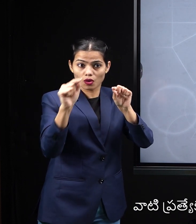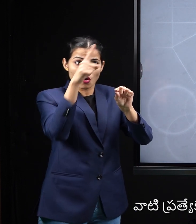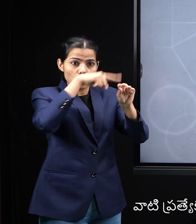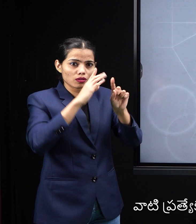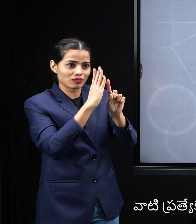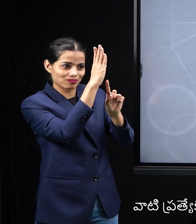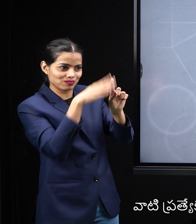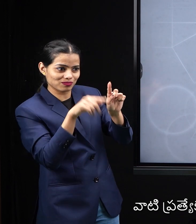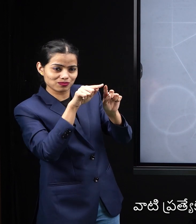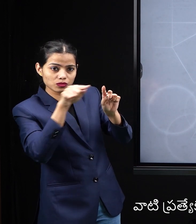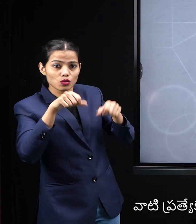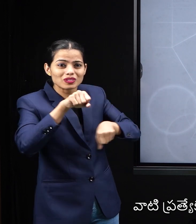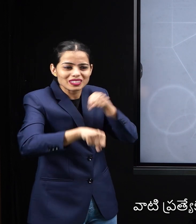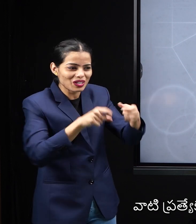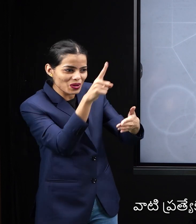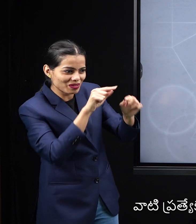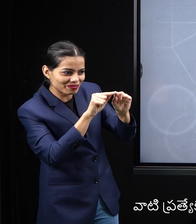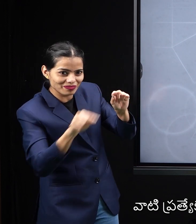మేము కనుగొంటాము.